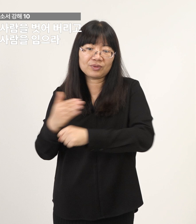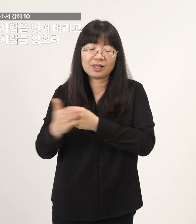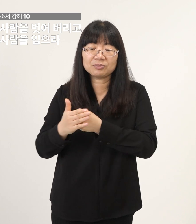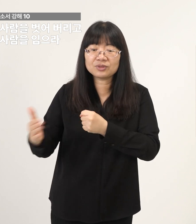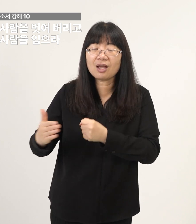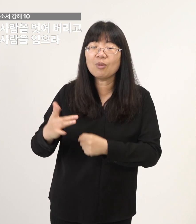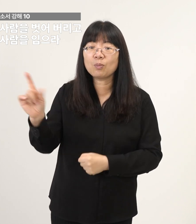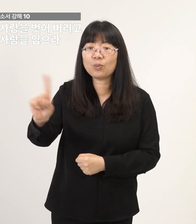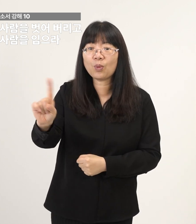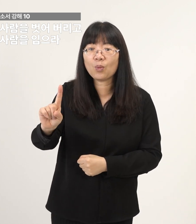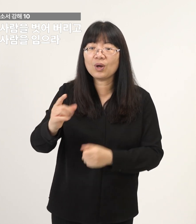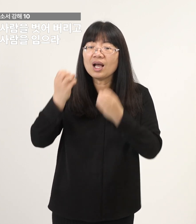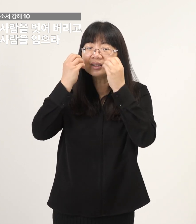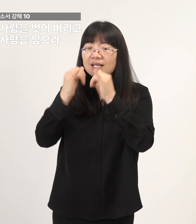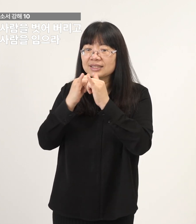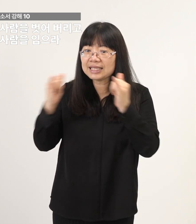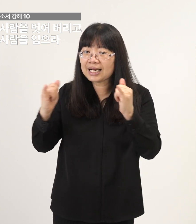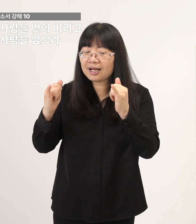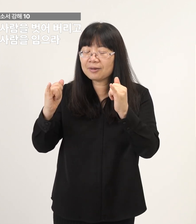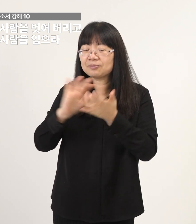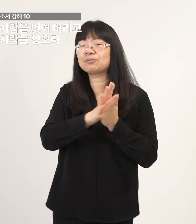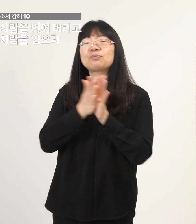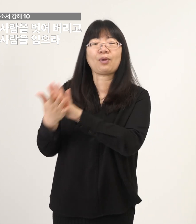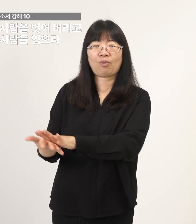입었죠? 새 사람을 입었어요.